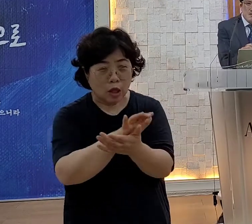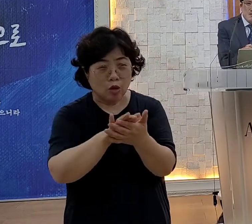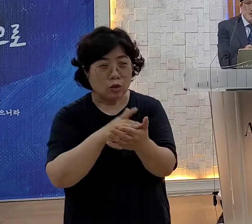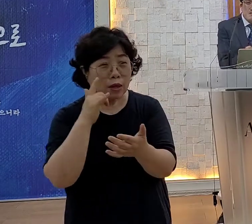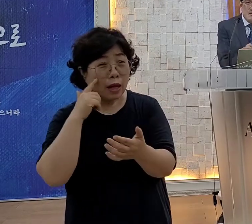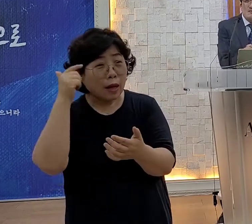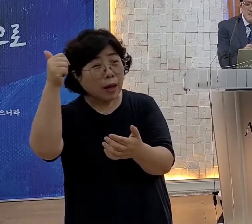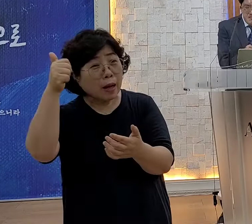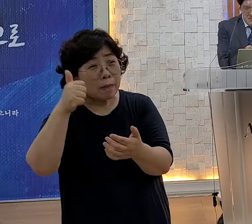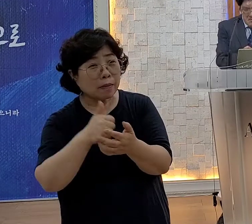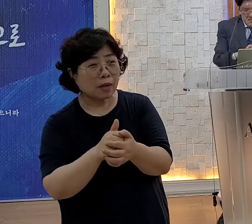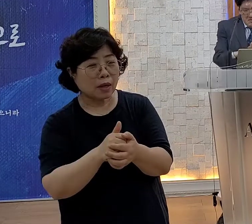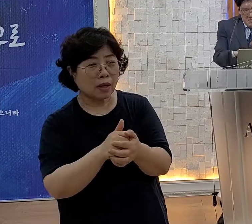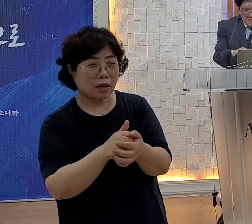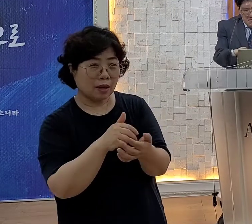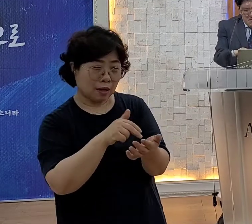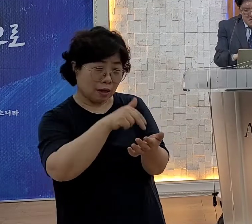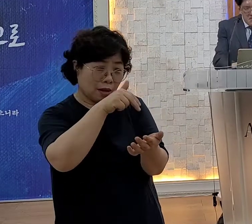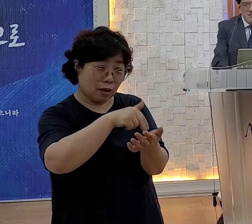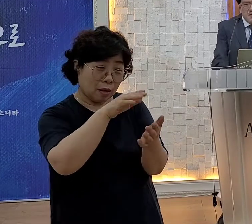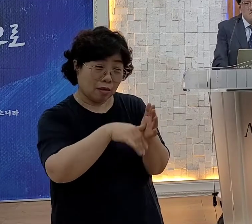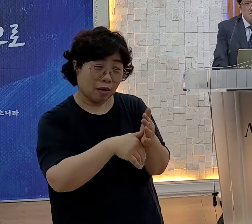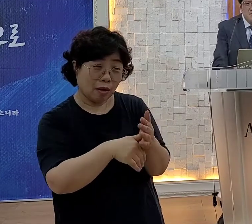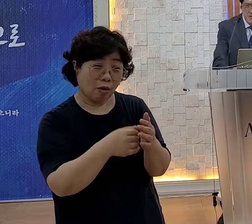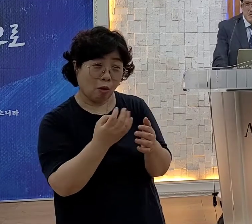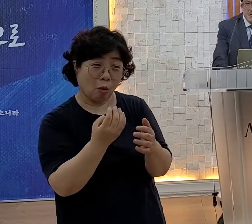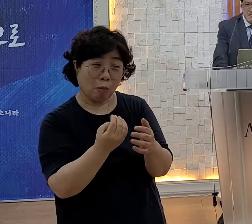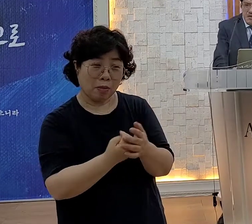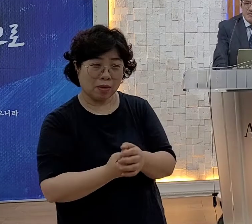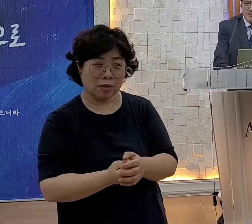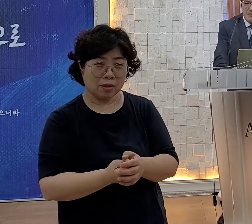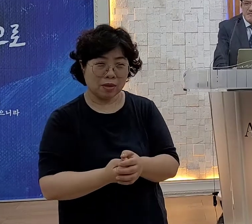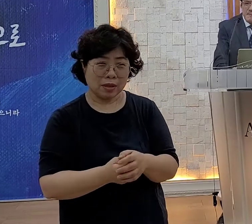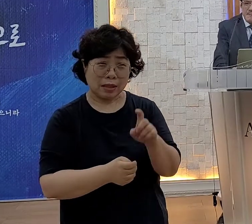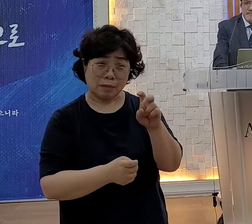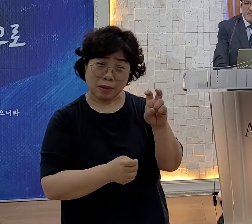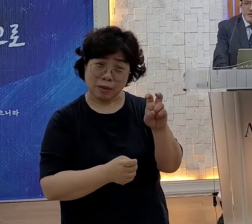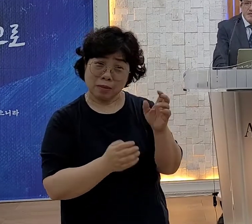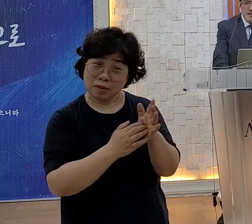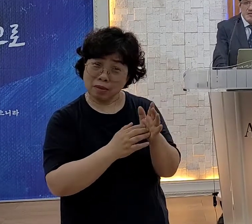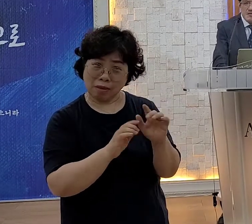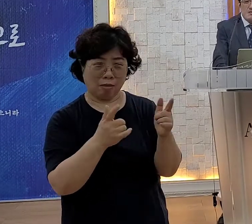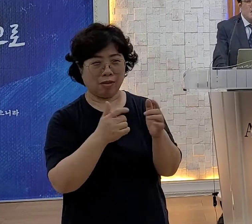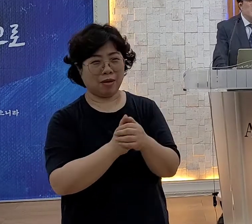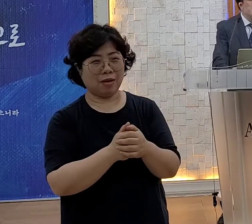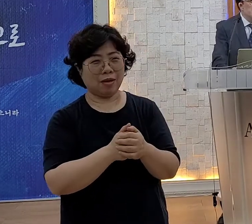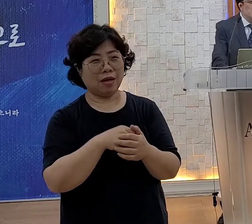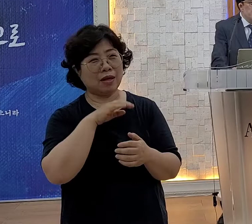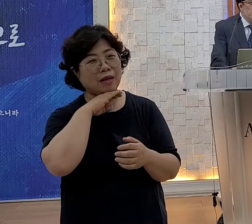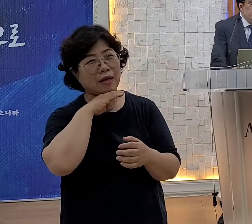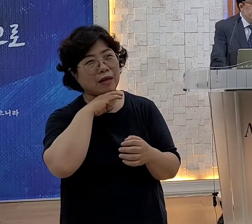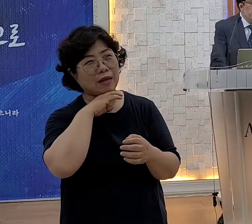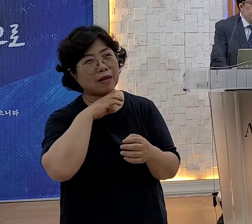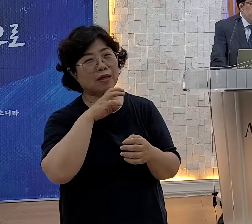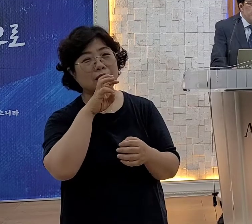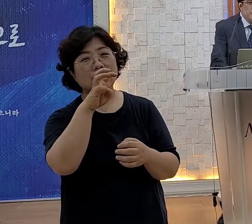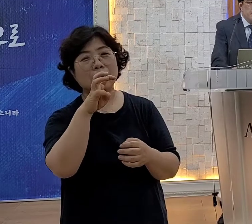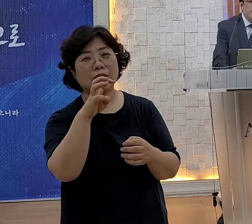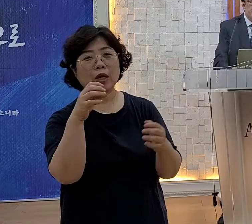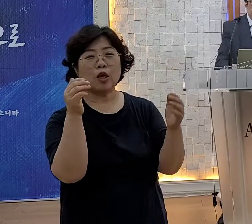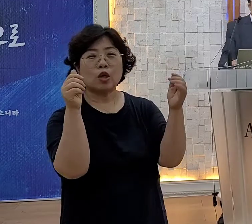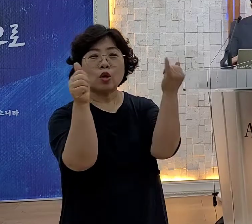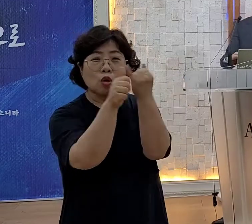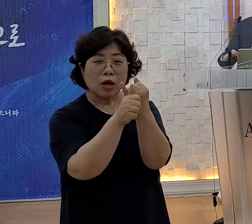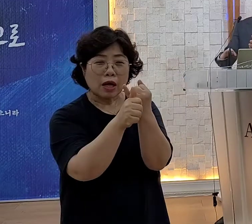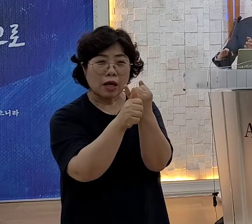아빠, 저는 얼마나 높이 뛰었을까요? 그 당시에. 제가 나이 30에 결혼했습니다.